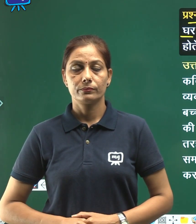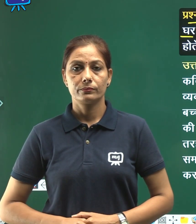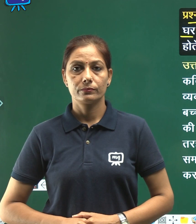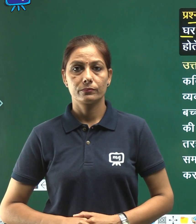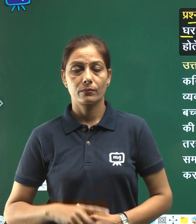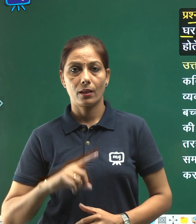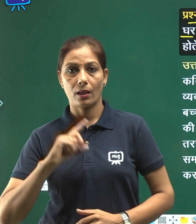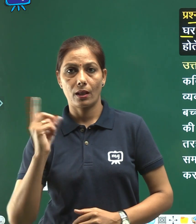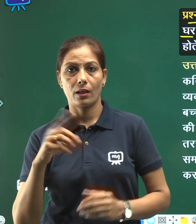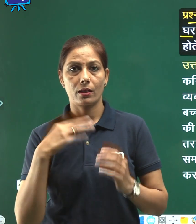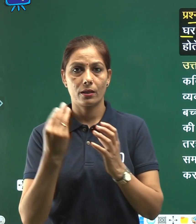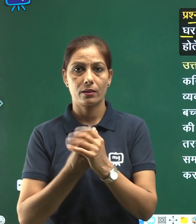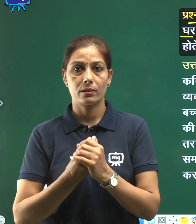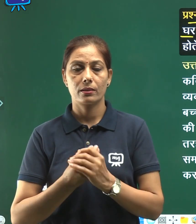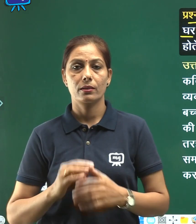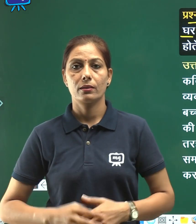एक कर देने के